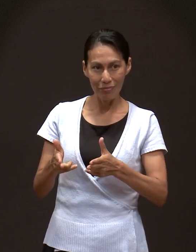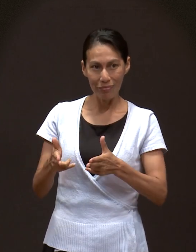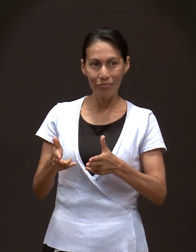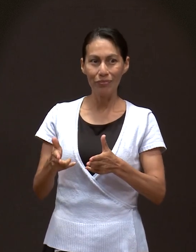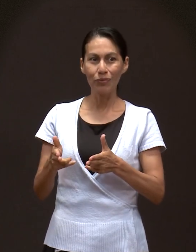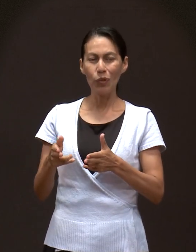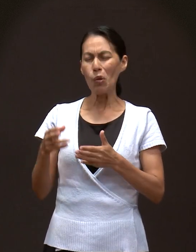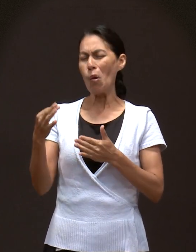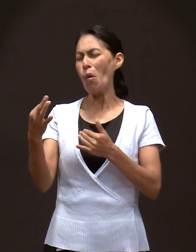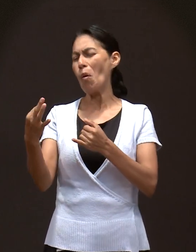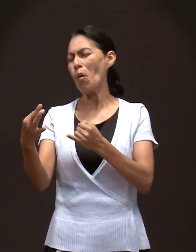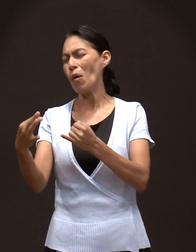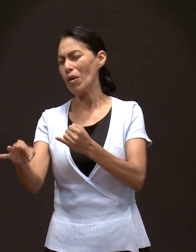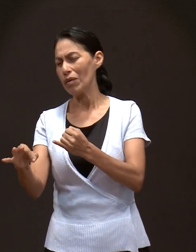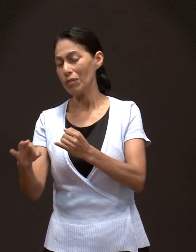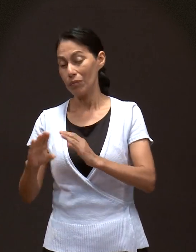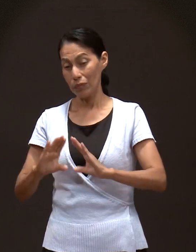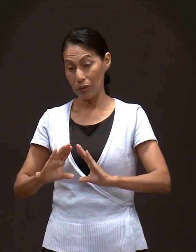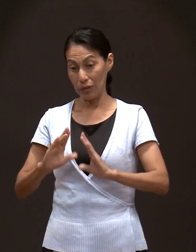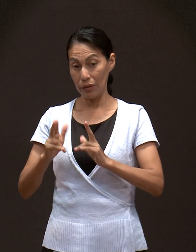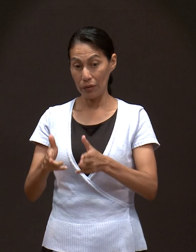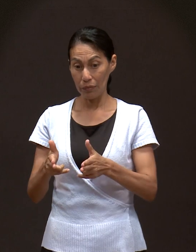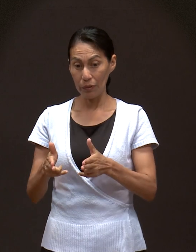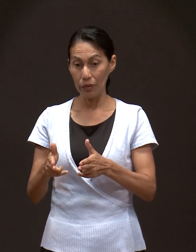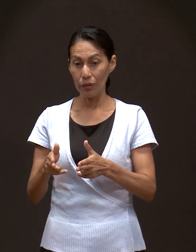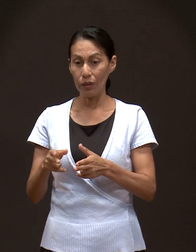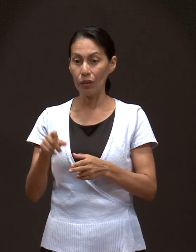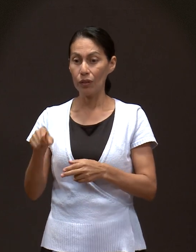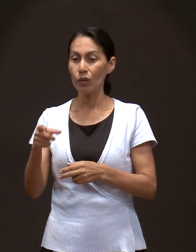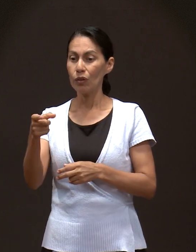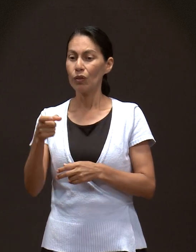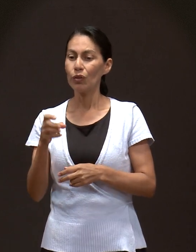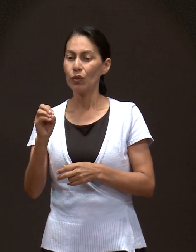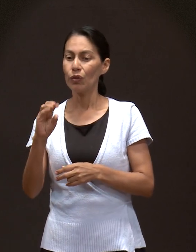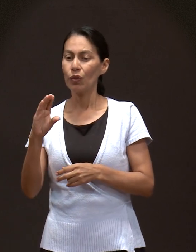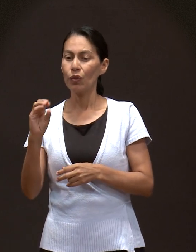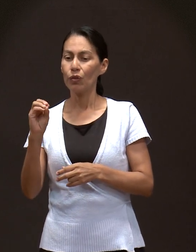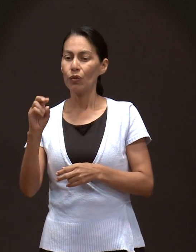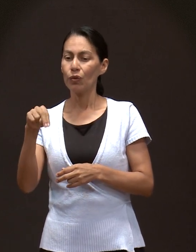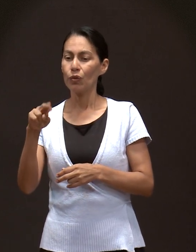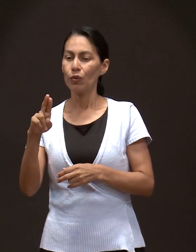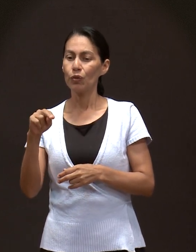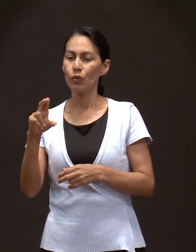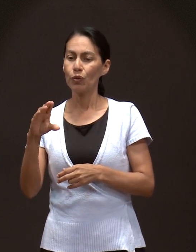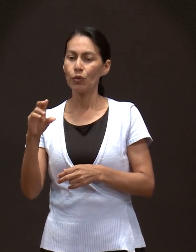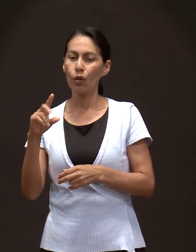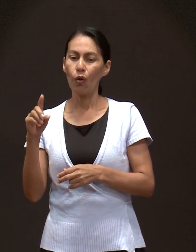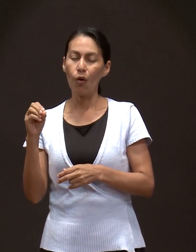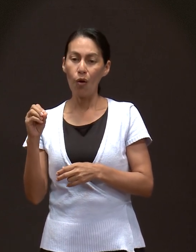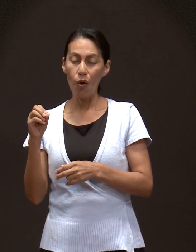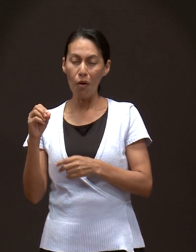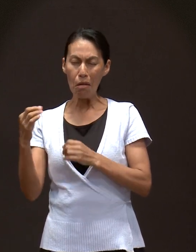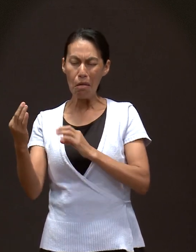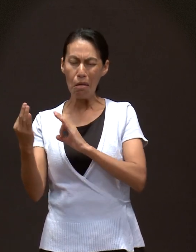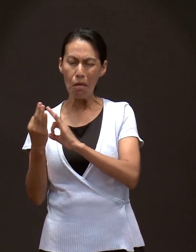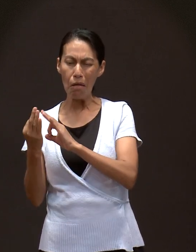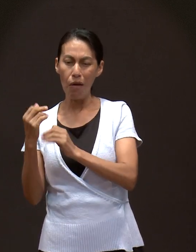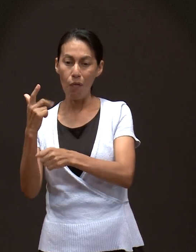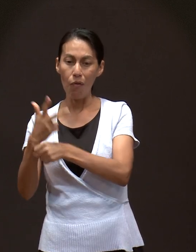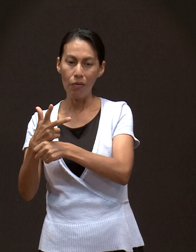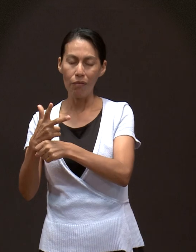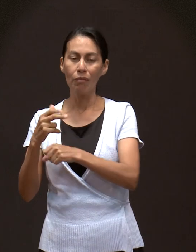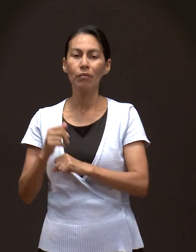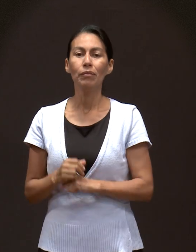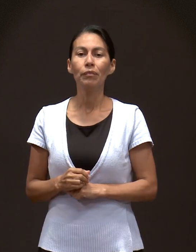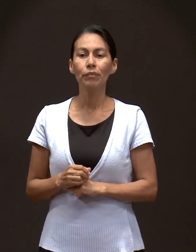Desde casi lo más último de Chiapas es la parte del Soconusco. Estoy colindando con Guatemala. Estoy como a